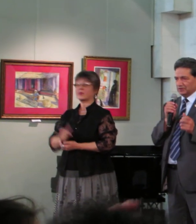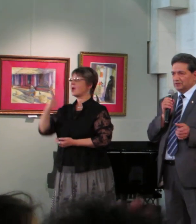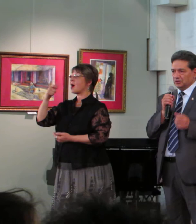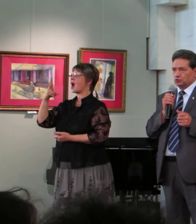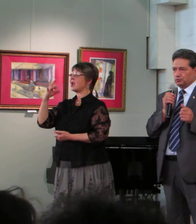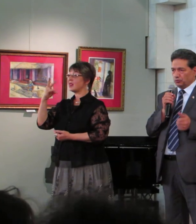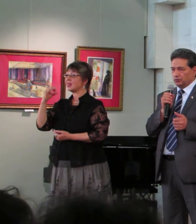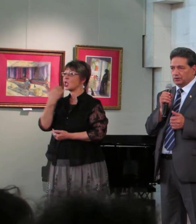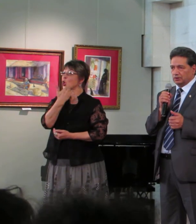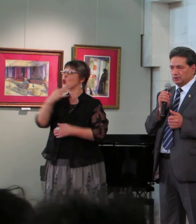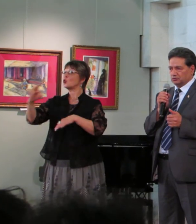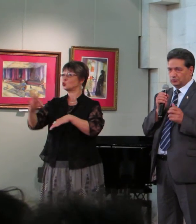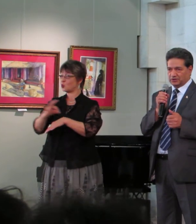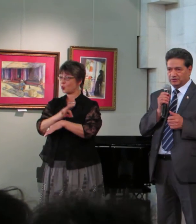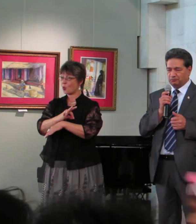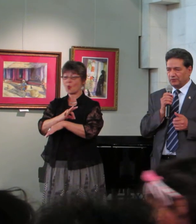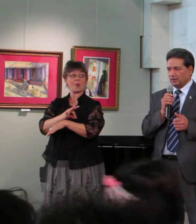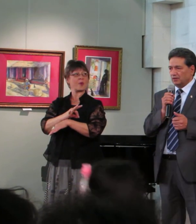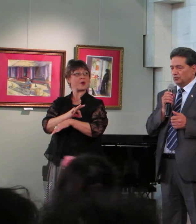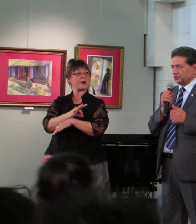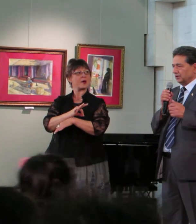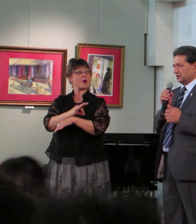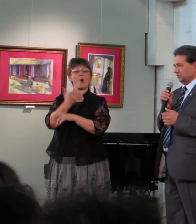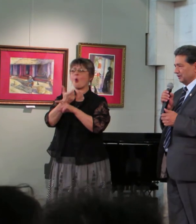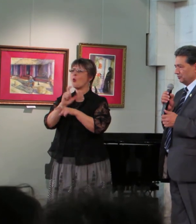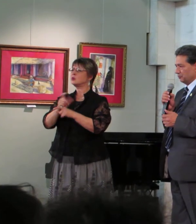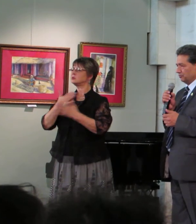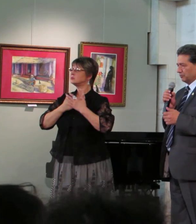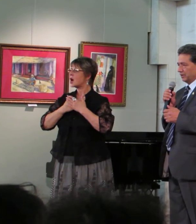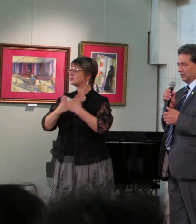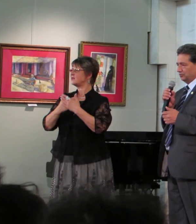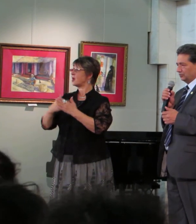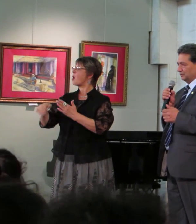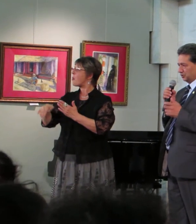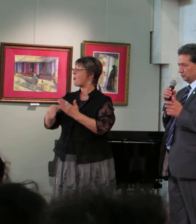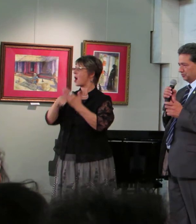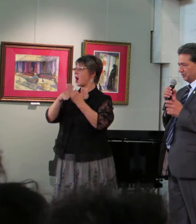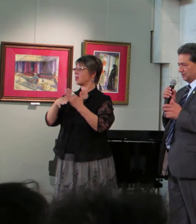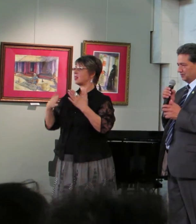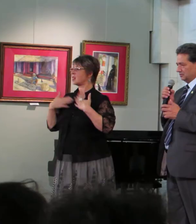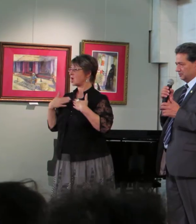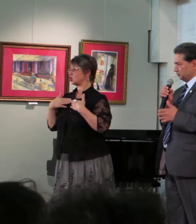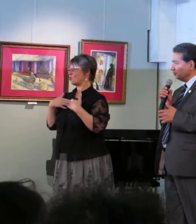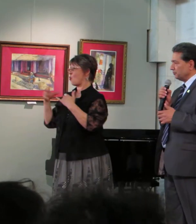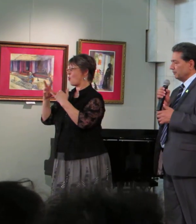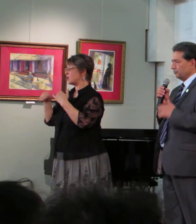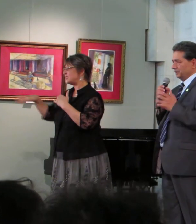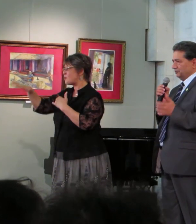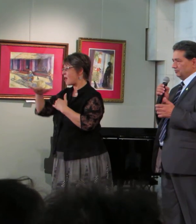Галина и ее супруг Кудашин очень активно помогают нашему